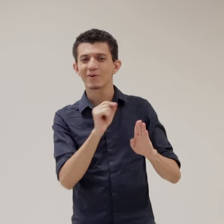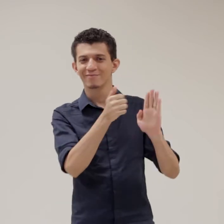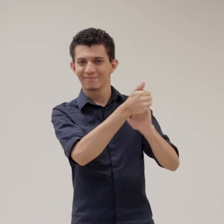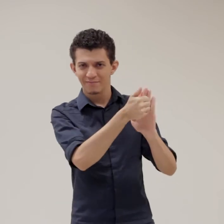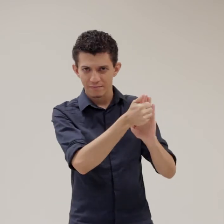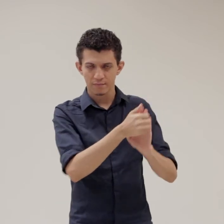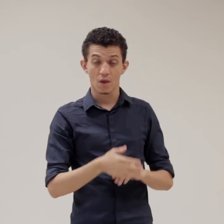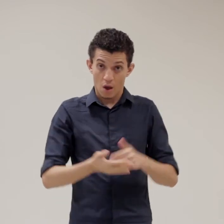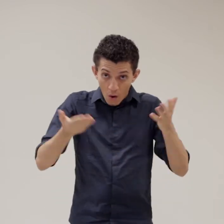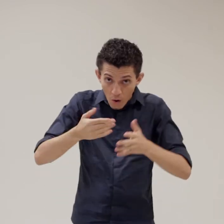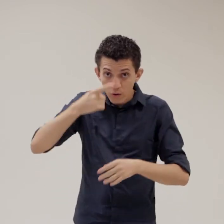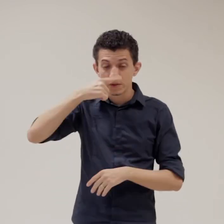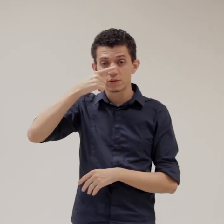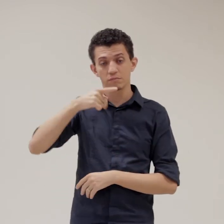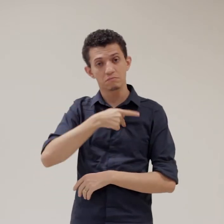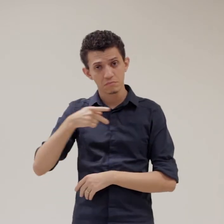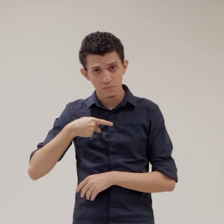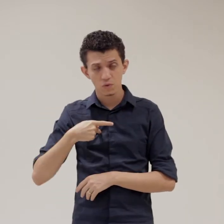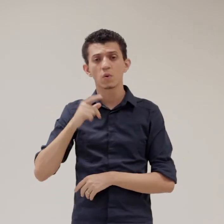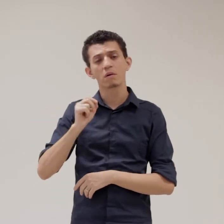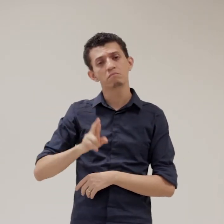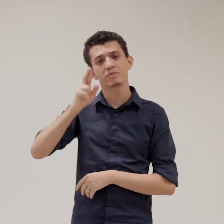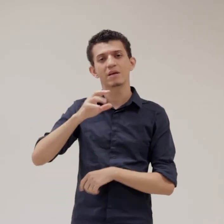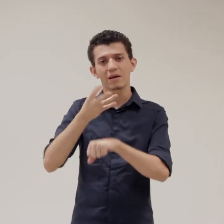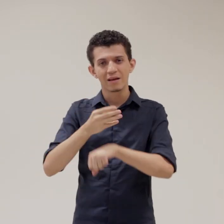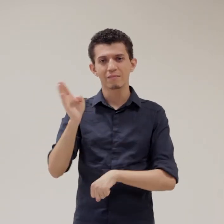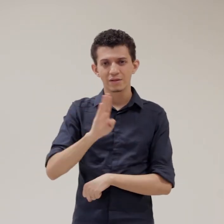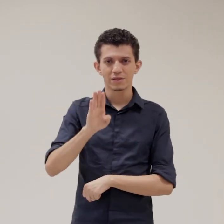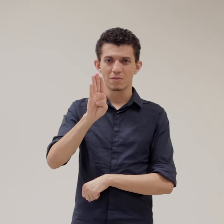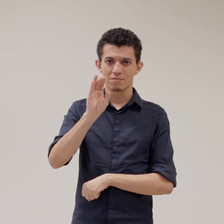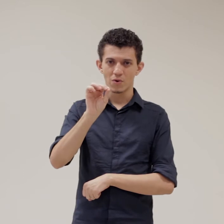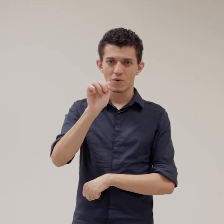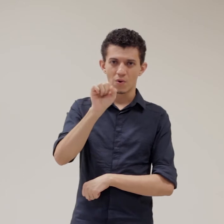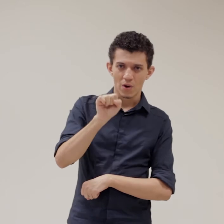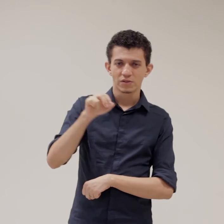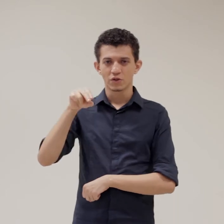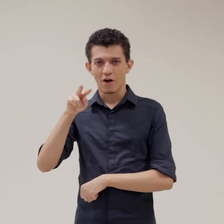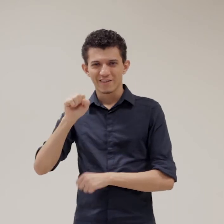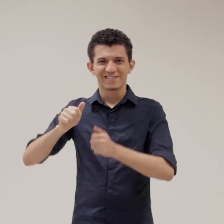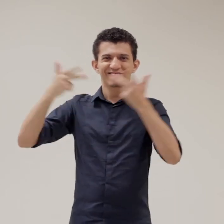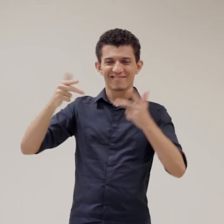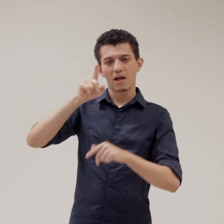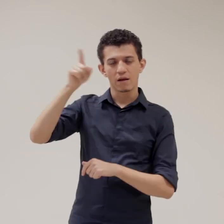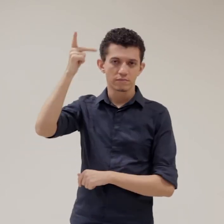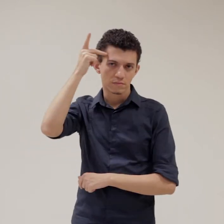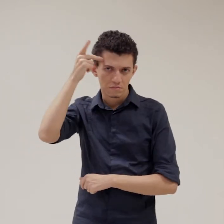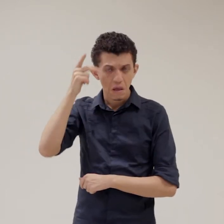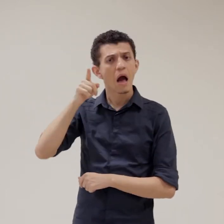sábado de cada mês é realizada uma reunião totalmente direcionada aos surdos. Recebemos em média cerca de 80 deficientes